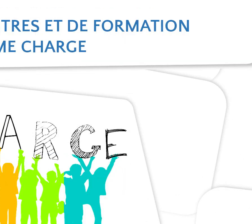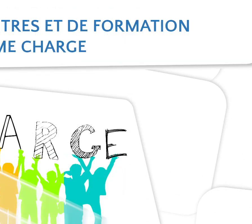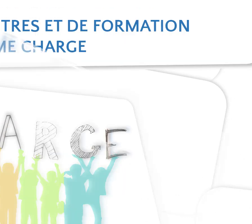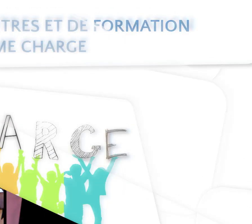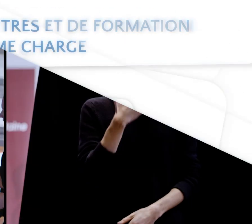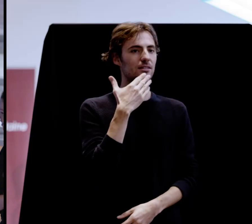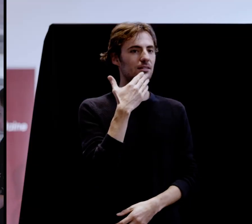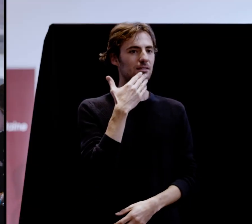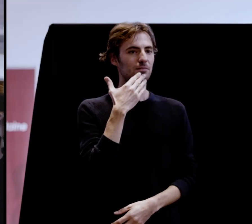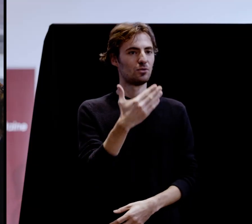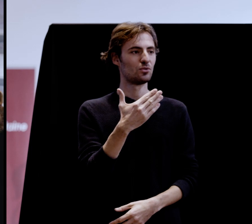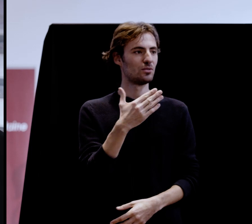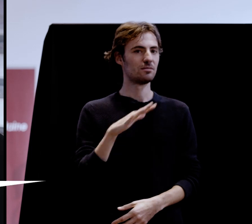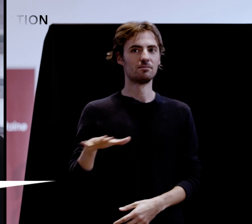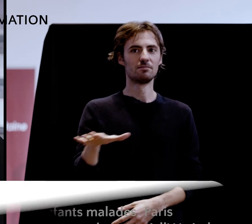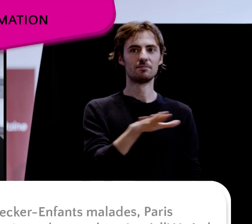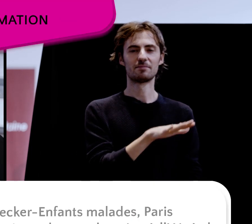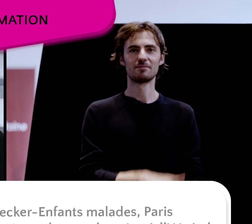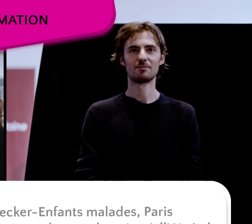Bonjour.